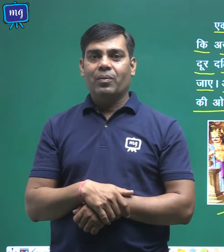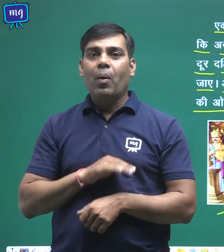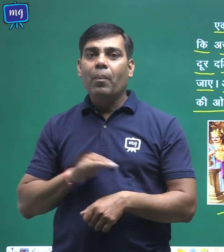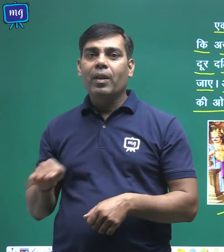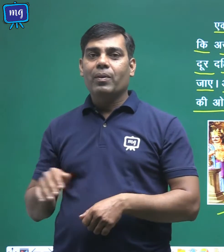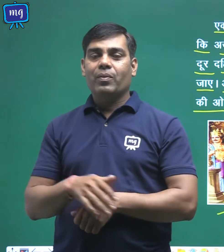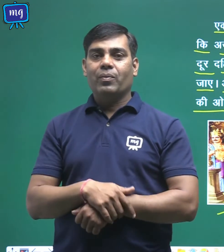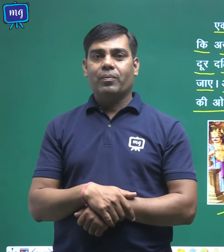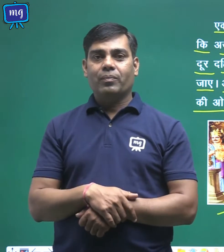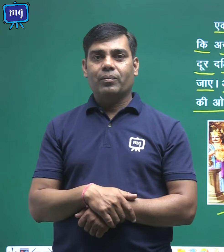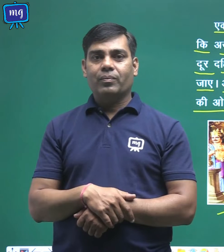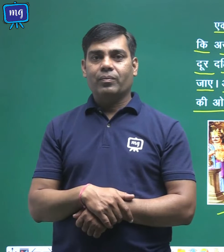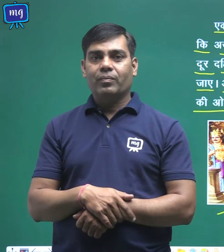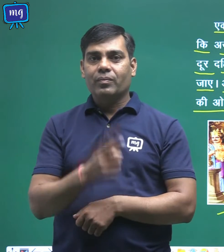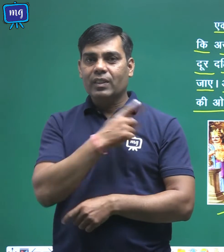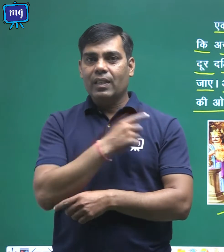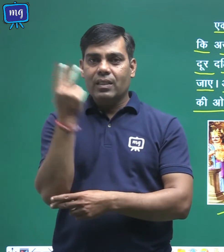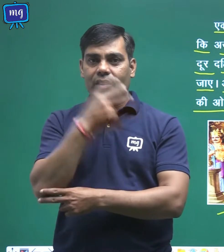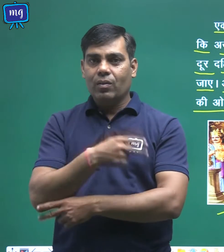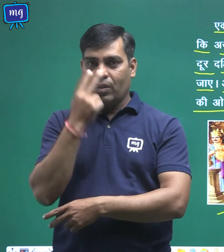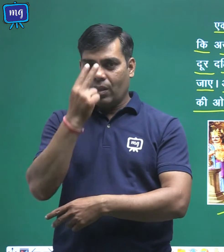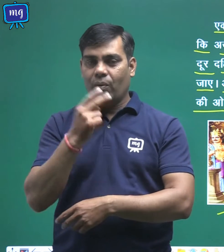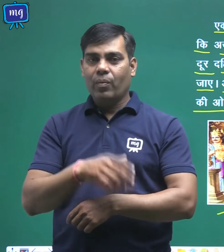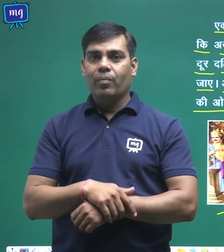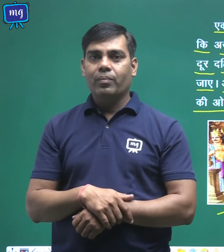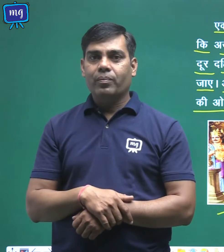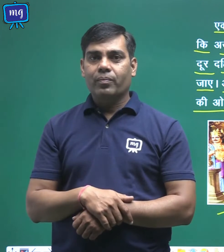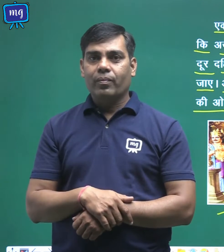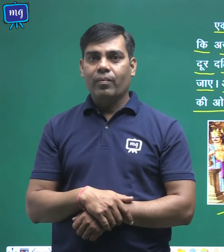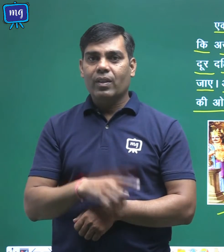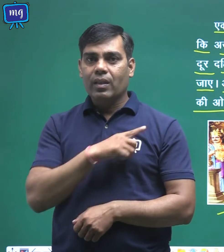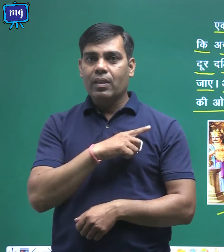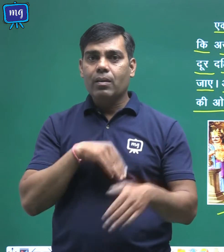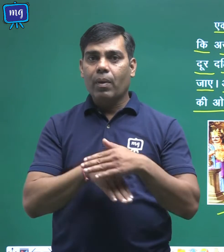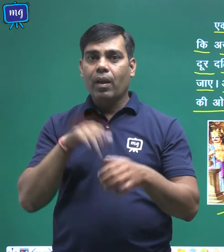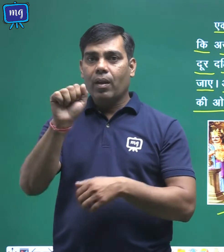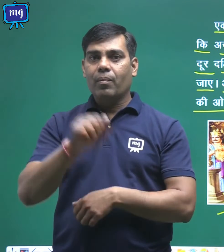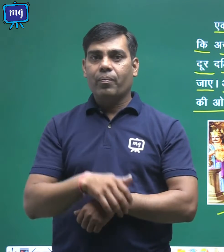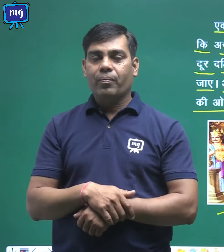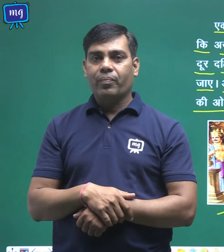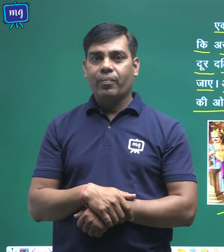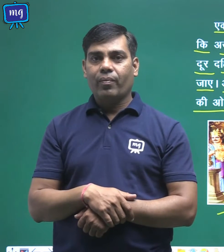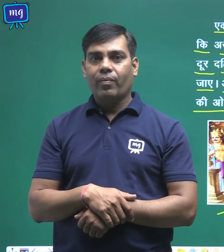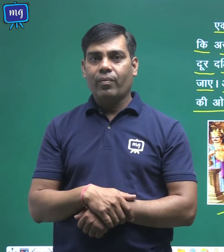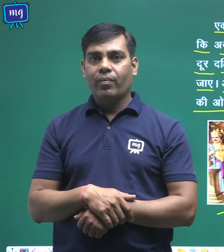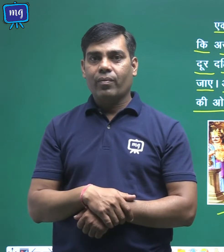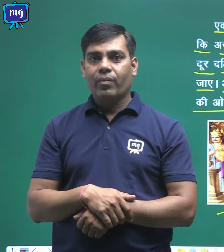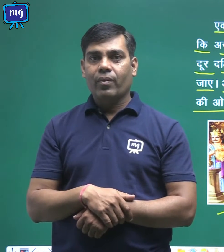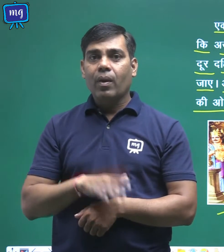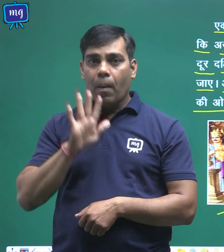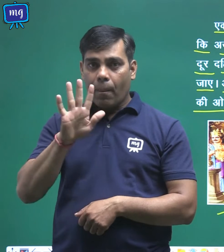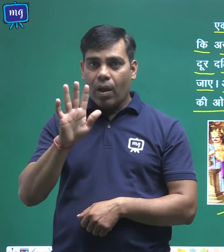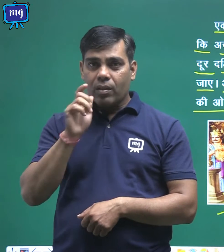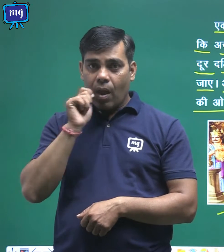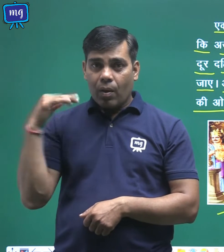प्यारे बच्चों, इस चित्र को देखो। इसमें आप पांडव भाइयों को देख रहे